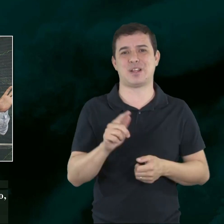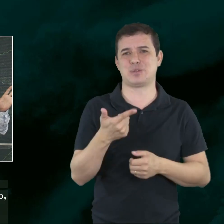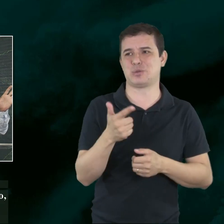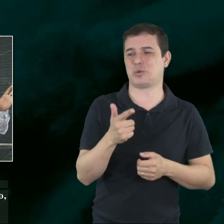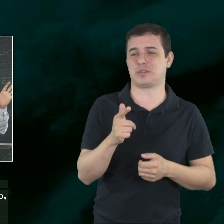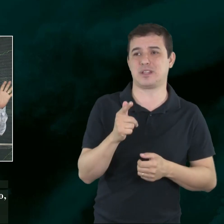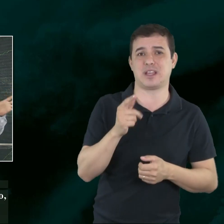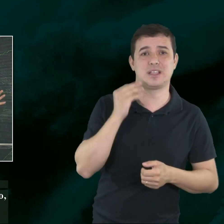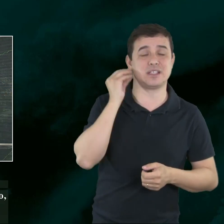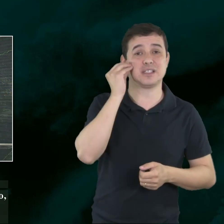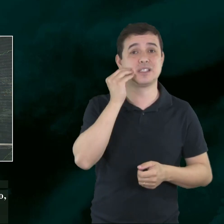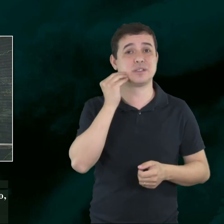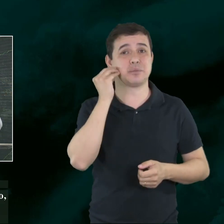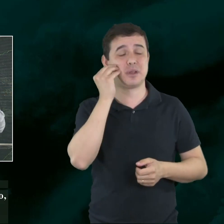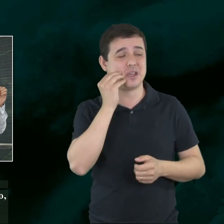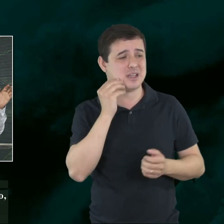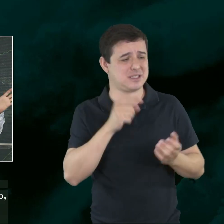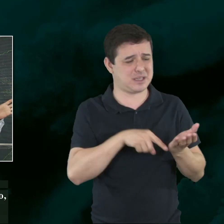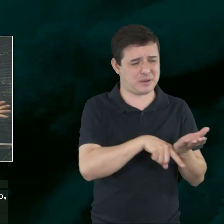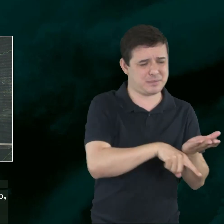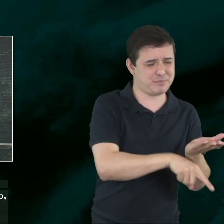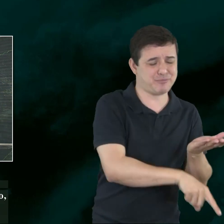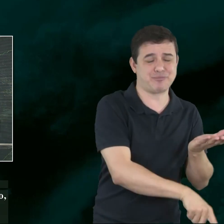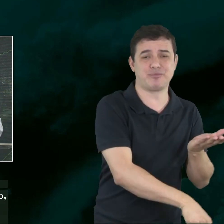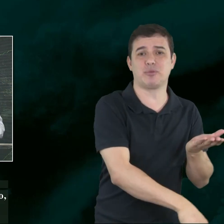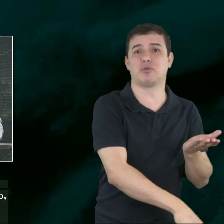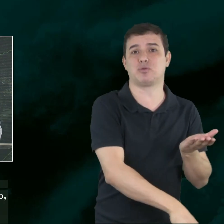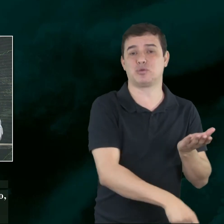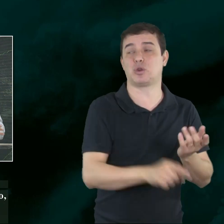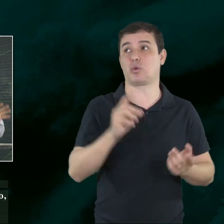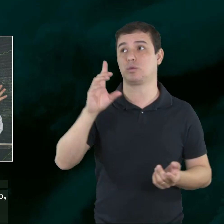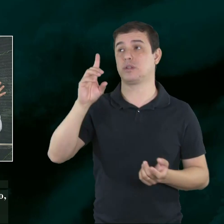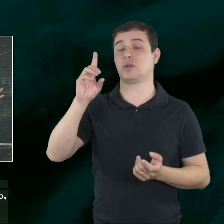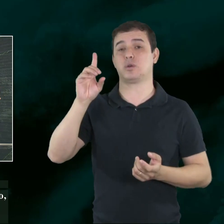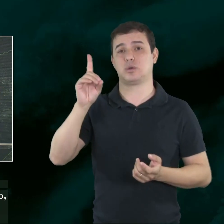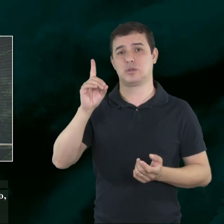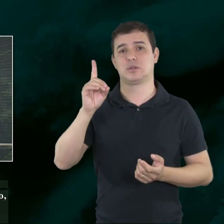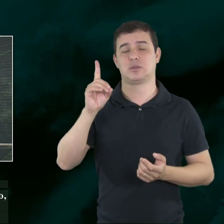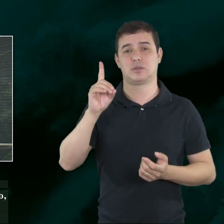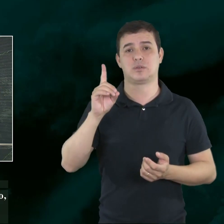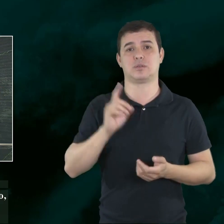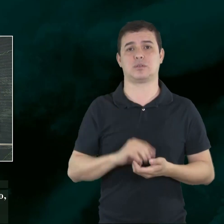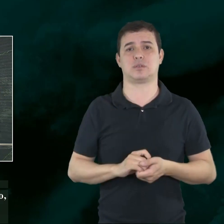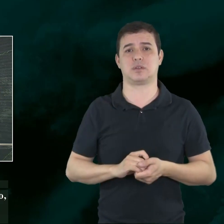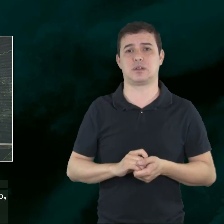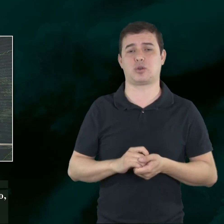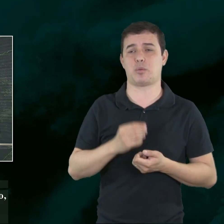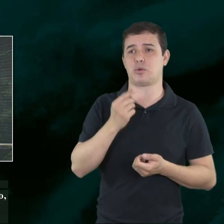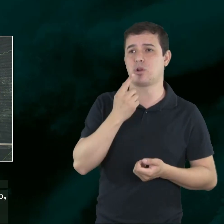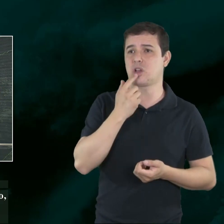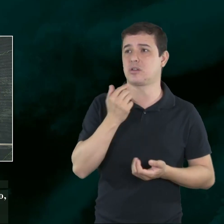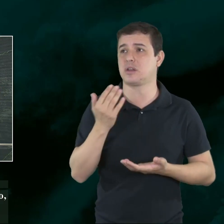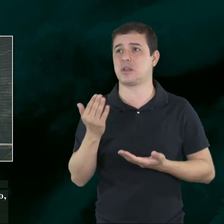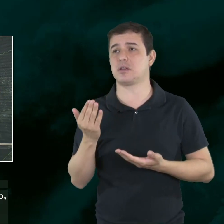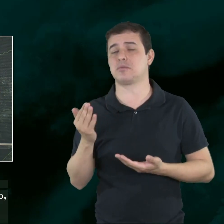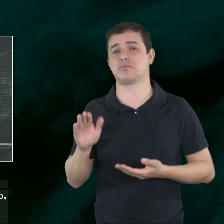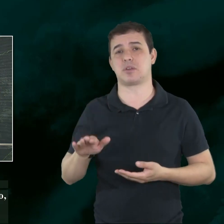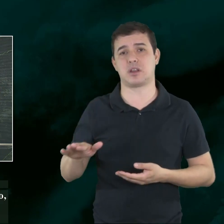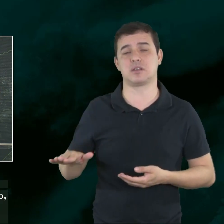tem nada arraigado, ainda são muito levianos, né, na sua vida cristã.